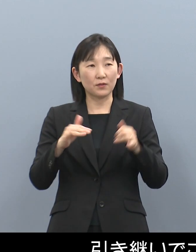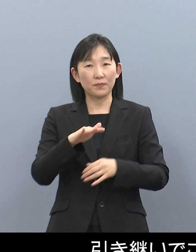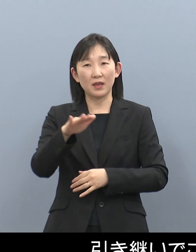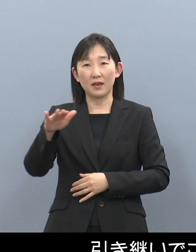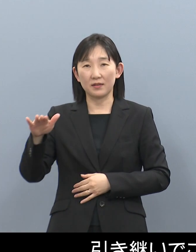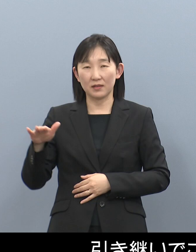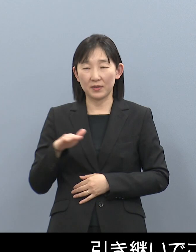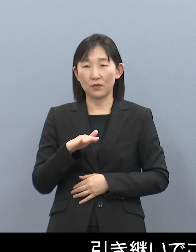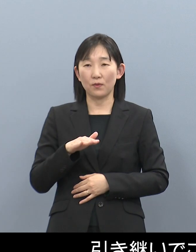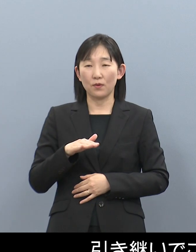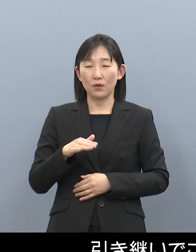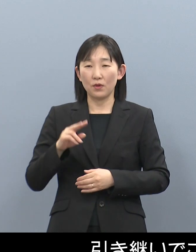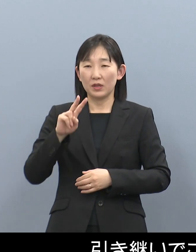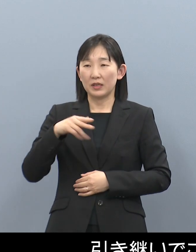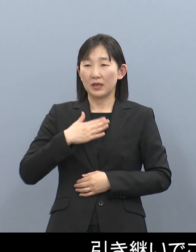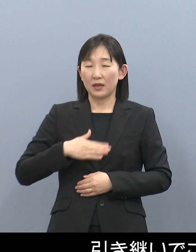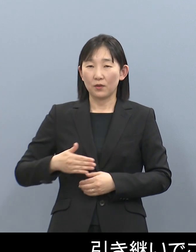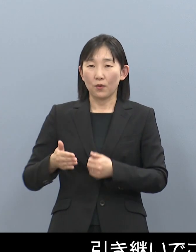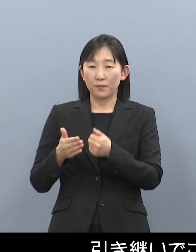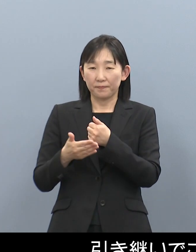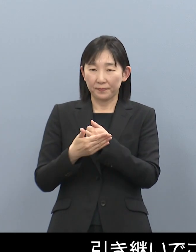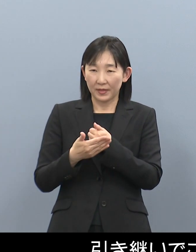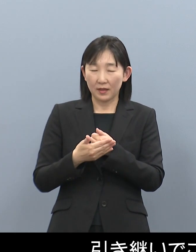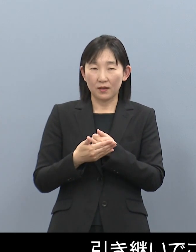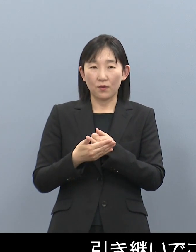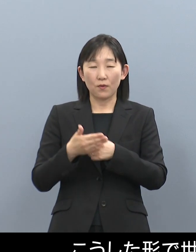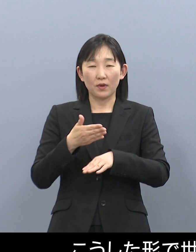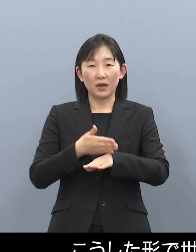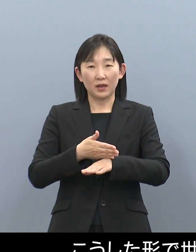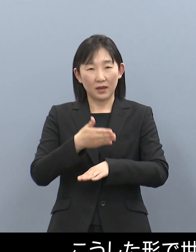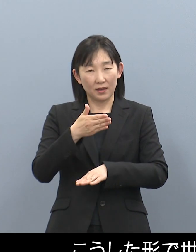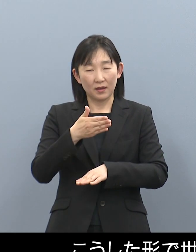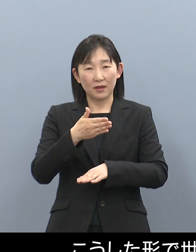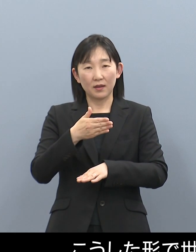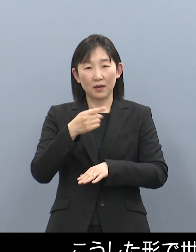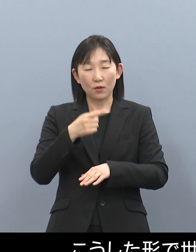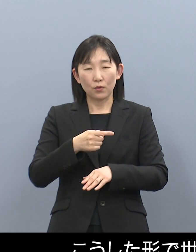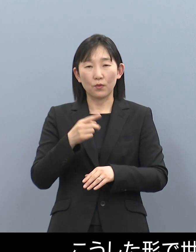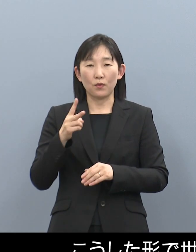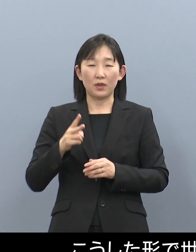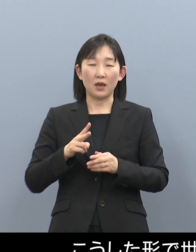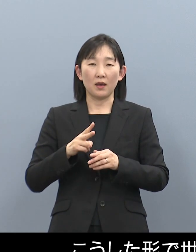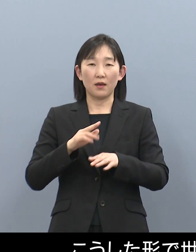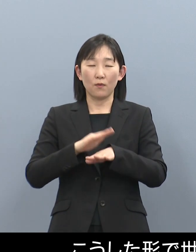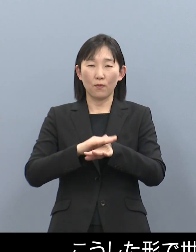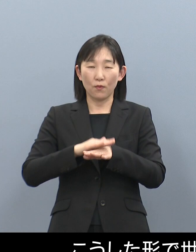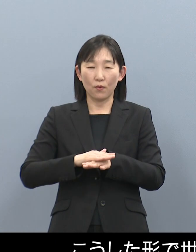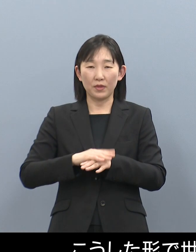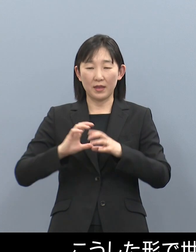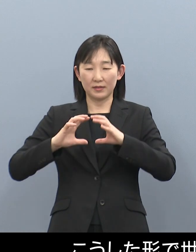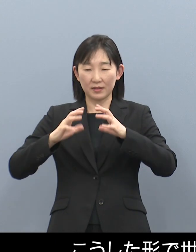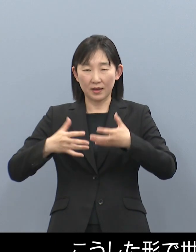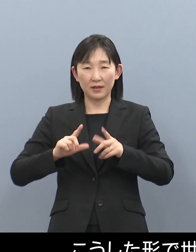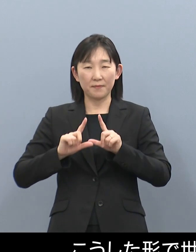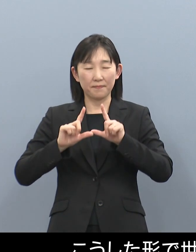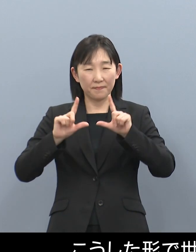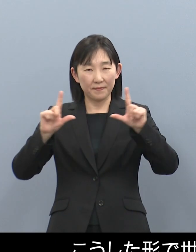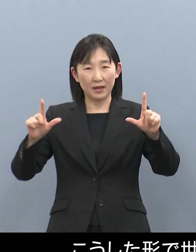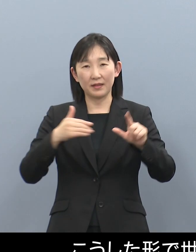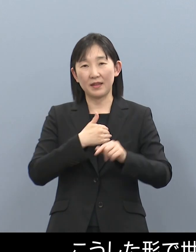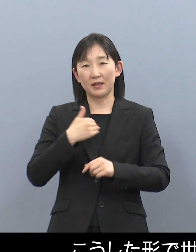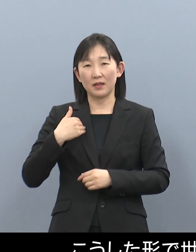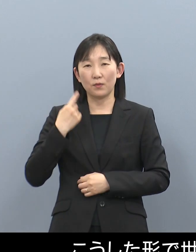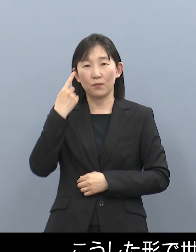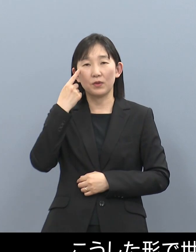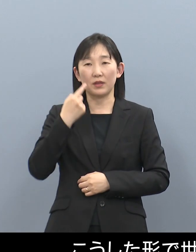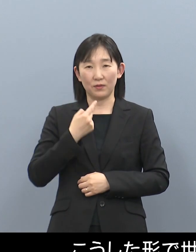様の多大なるご理解とお力添えの賜物がこうした形で世界を舞台に発信できたものと認識を